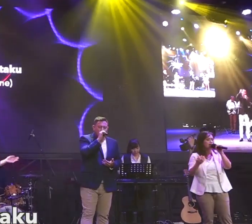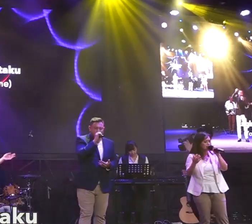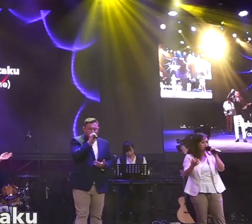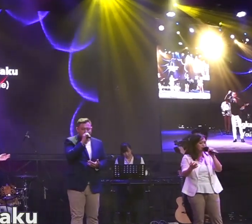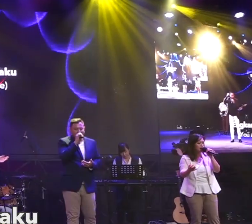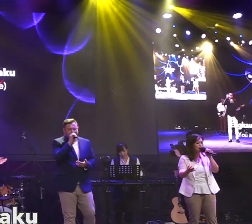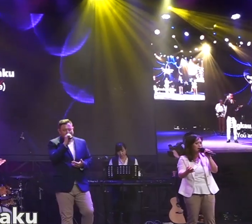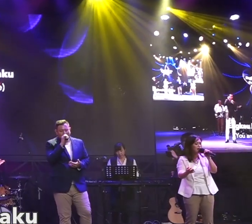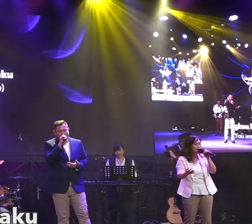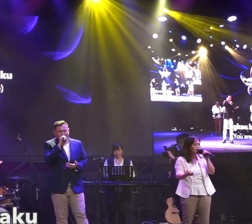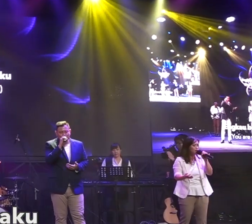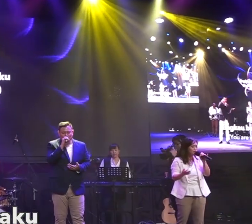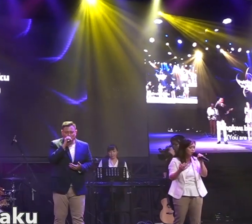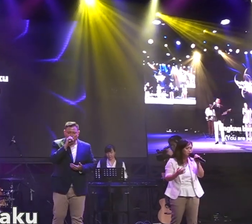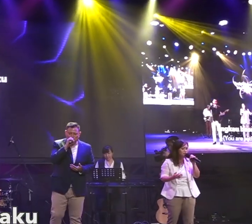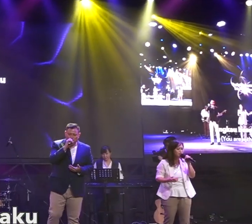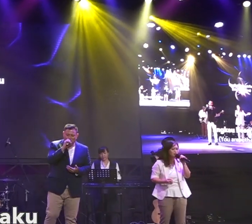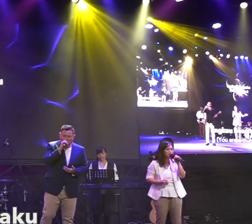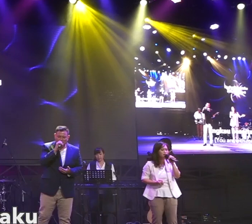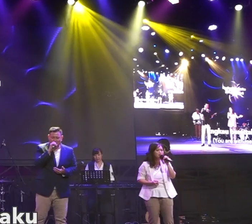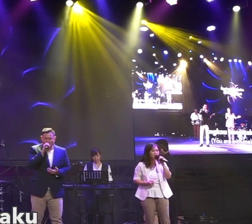Kami percaya Tuhan.